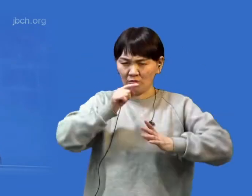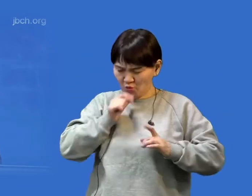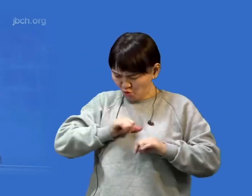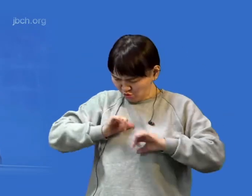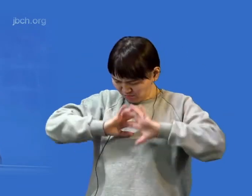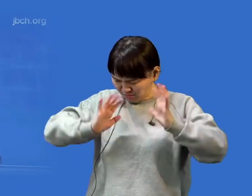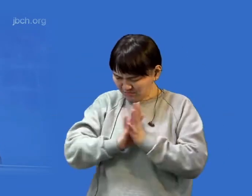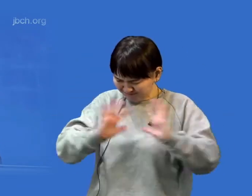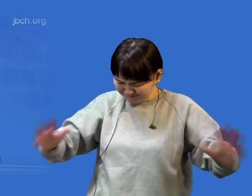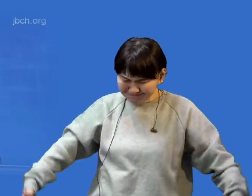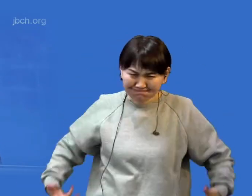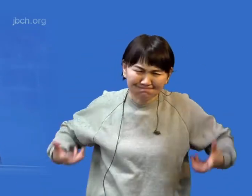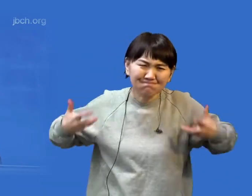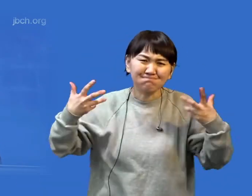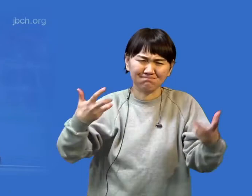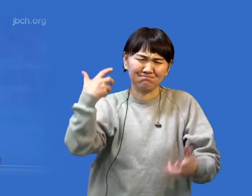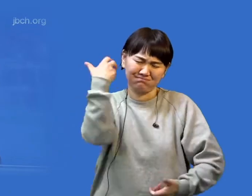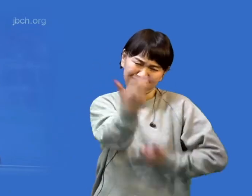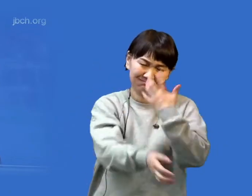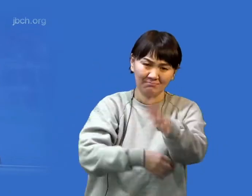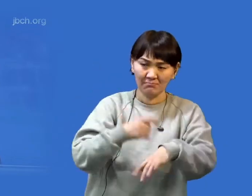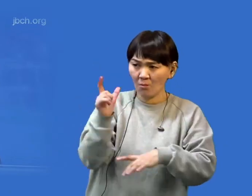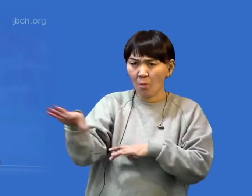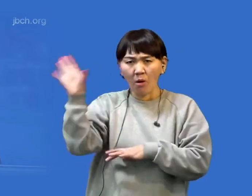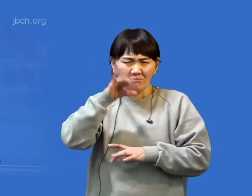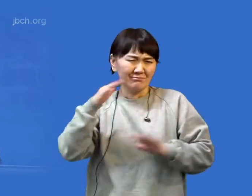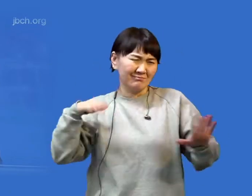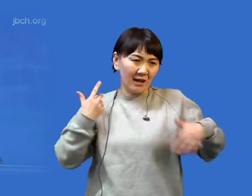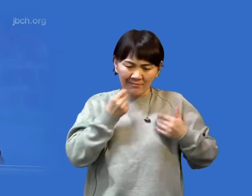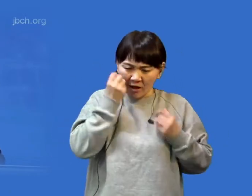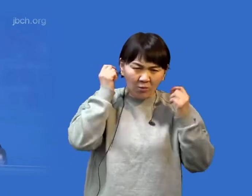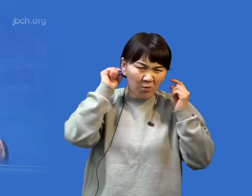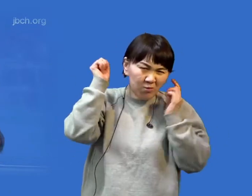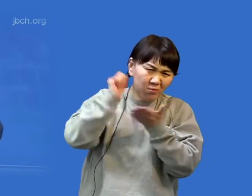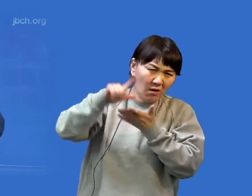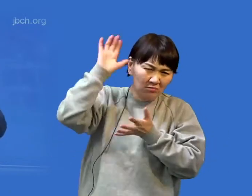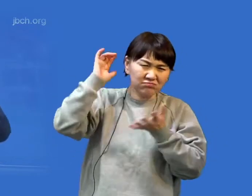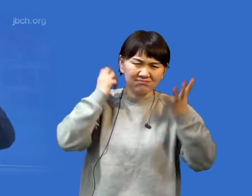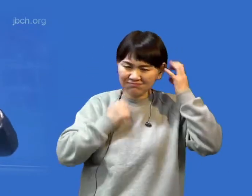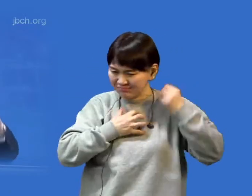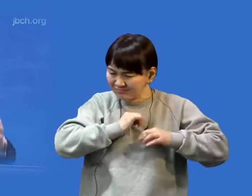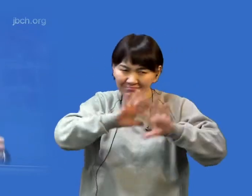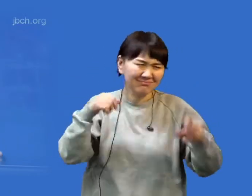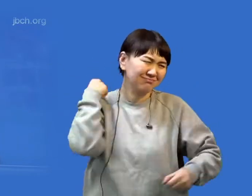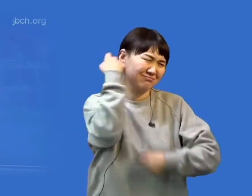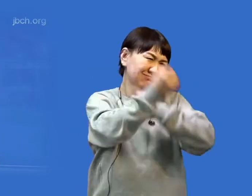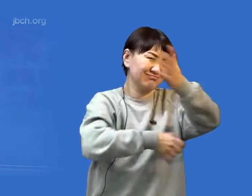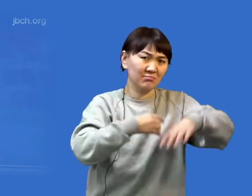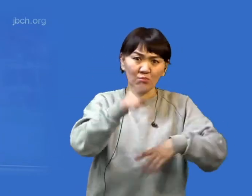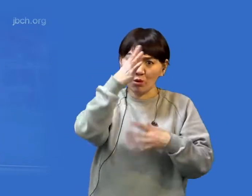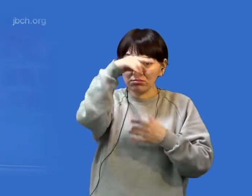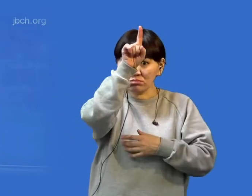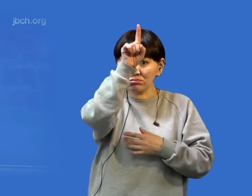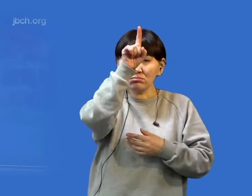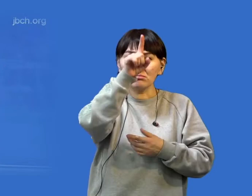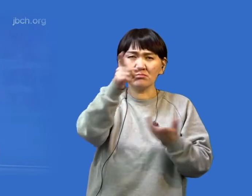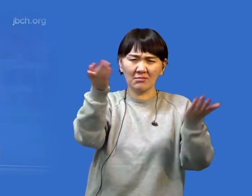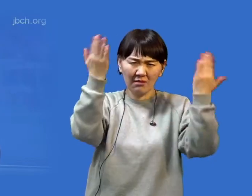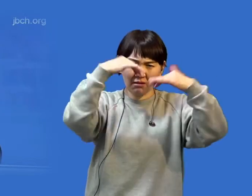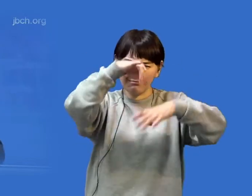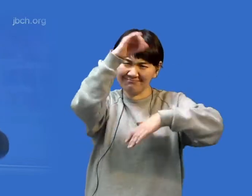өгсөн. Ард дүмж гисэн баяр хөөртэй зүрх сэтгэлээр өргөсөн. Бурхан ариу өргөөг босгоно гэсэн бүгд баярлаад өргөсөн. Давид